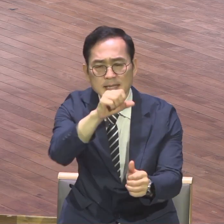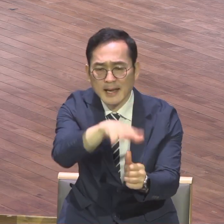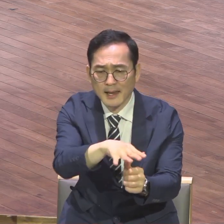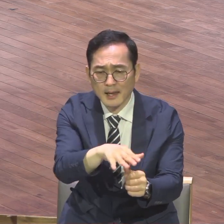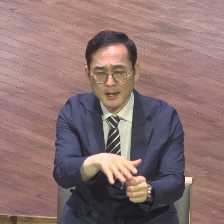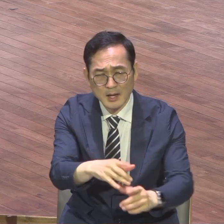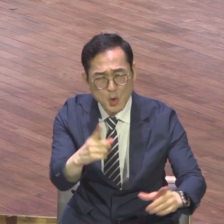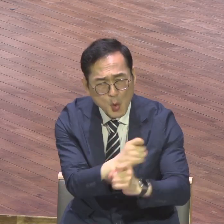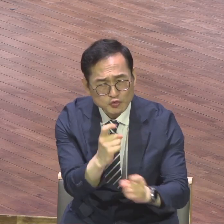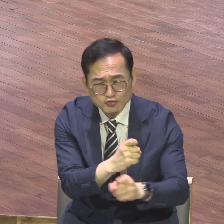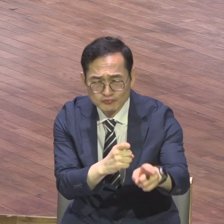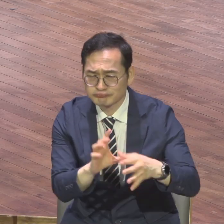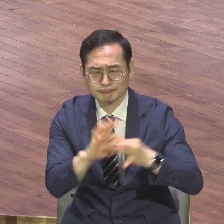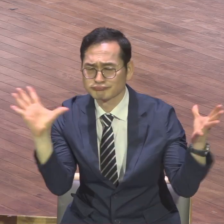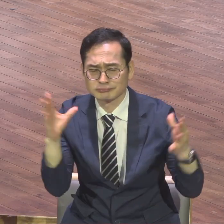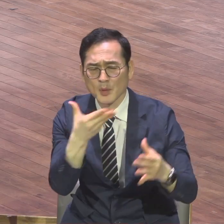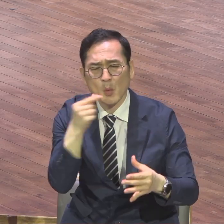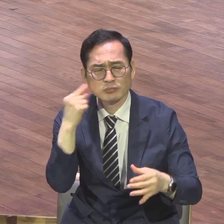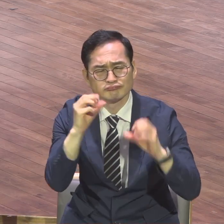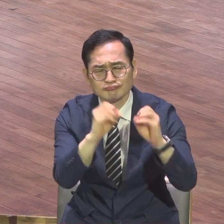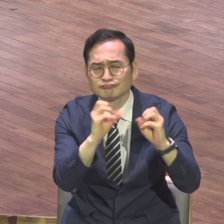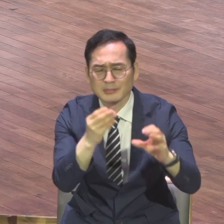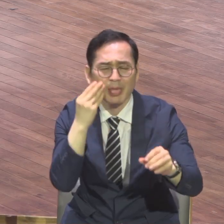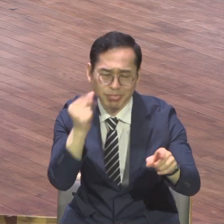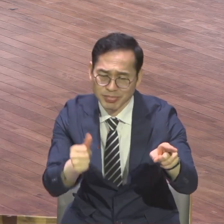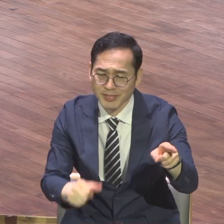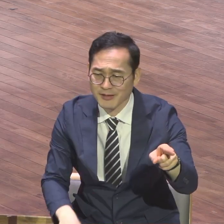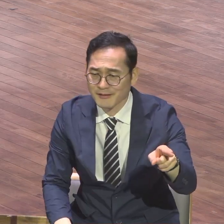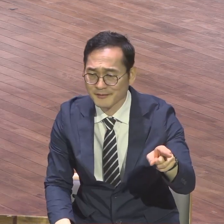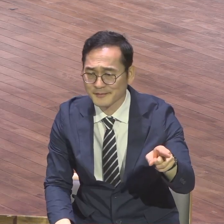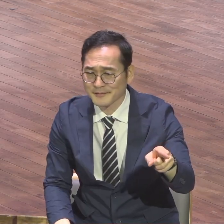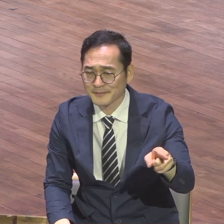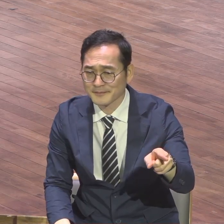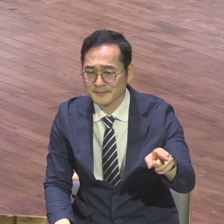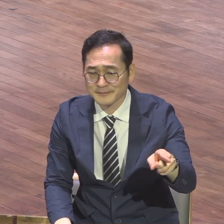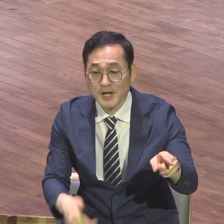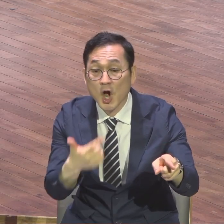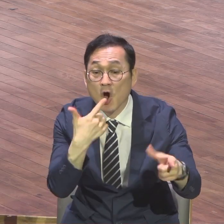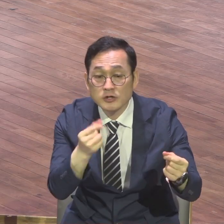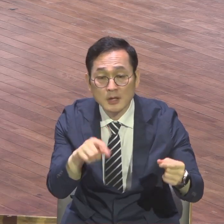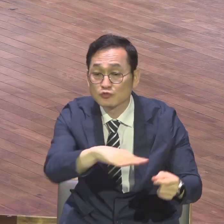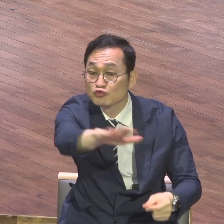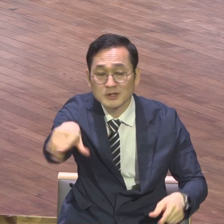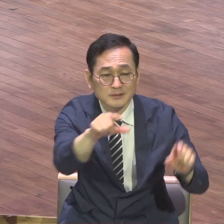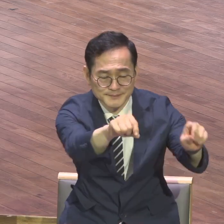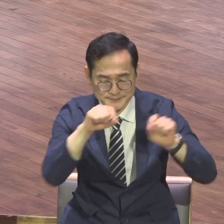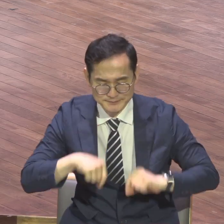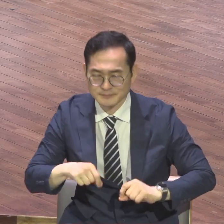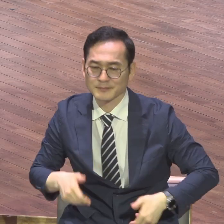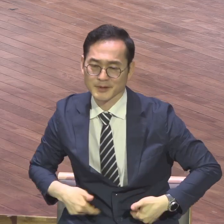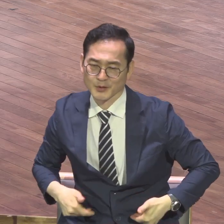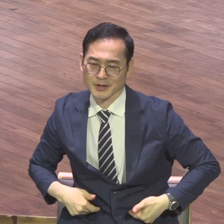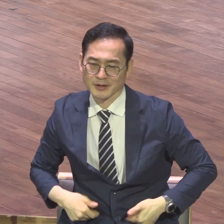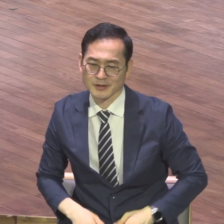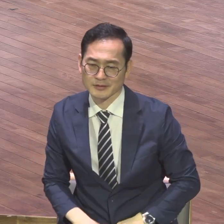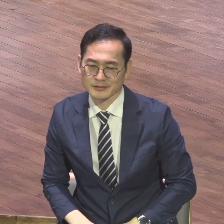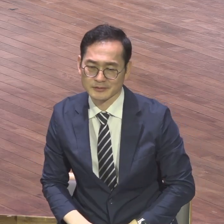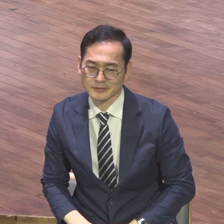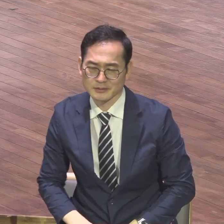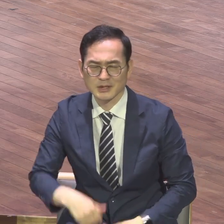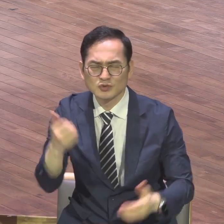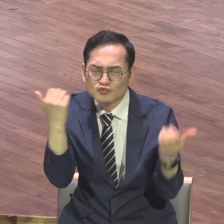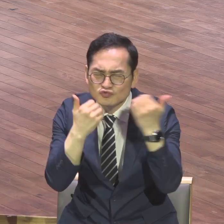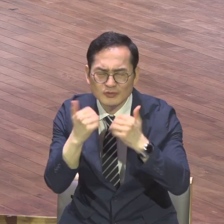그러잖아요. 우리는 이런 열린 마음을 가지고 있어요. 열린 마음. 누구든지 간에 수용할 수